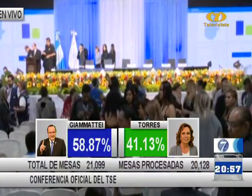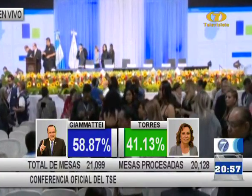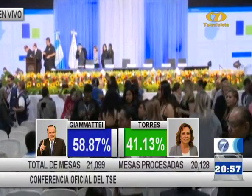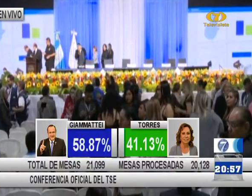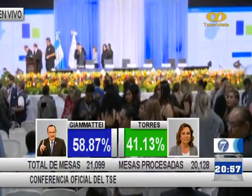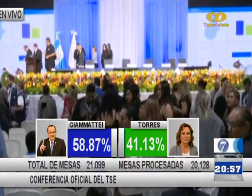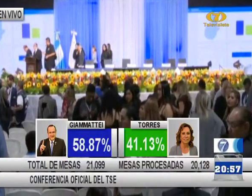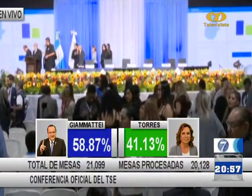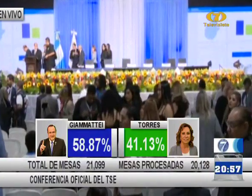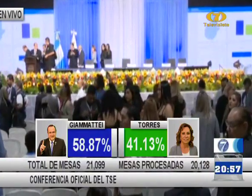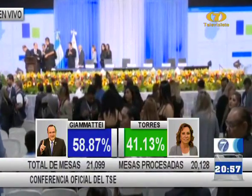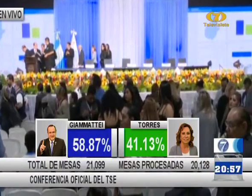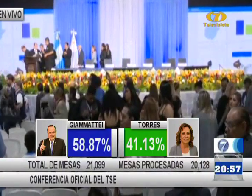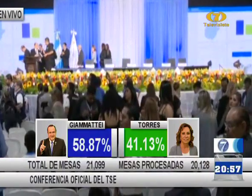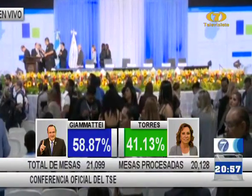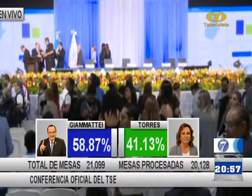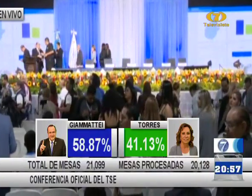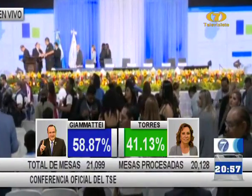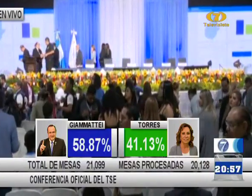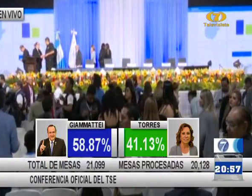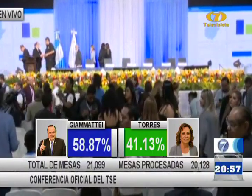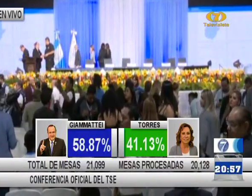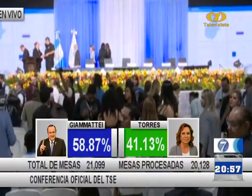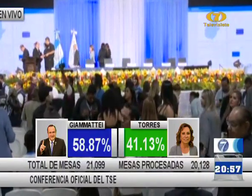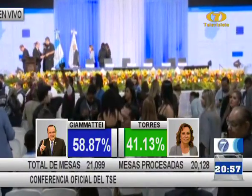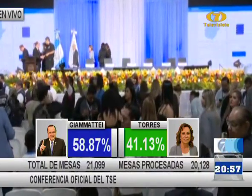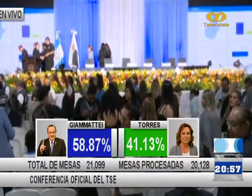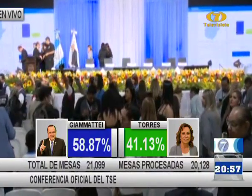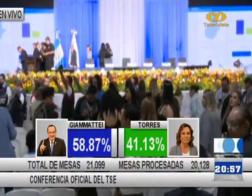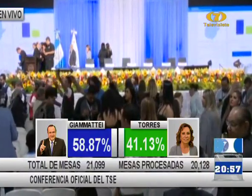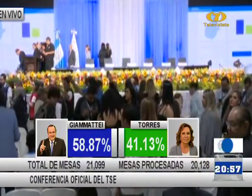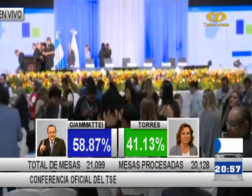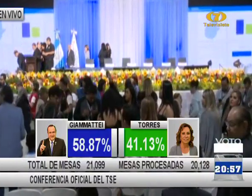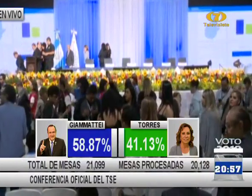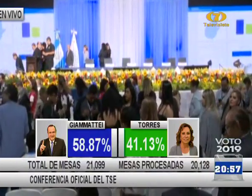ser. Las cosas salieron bien en el interior de la República.